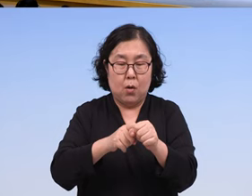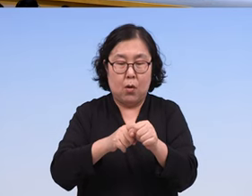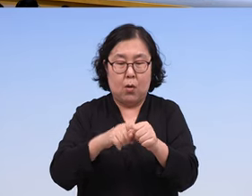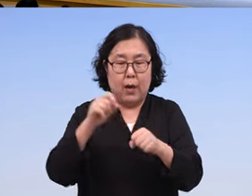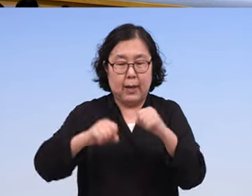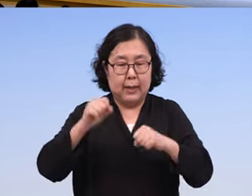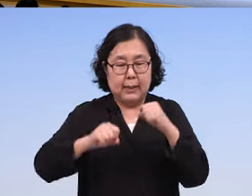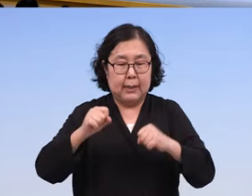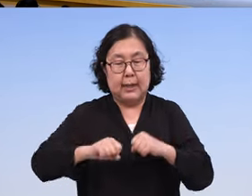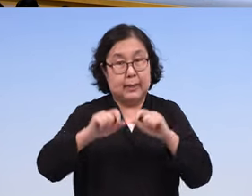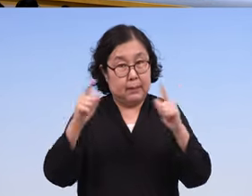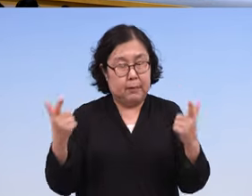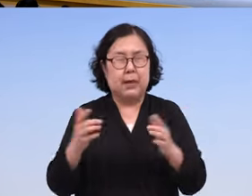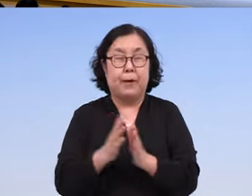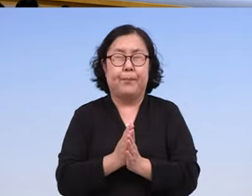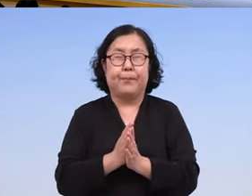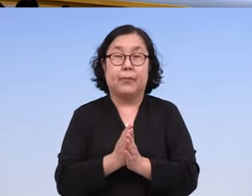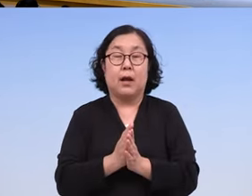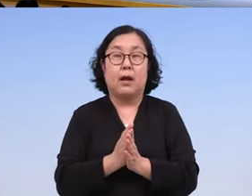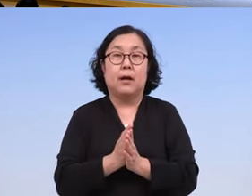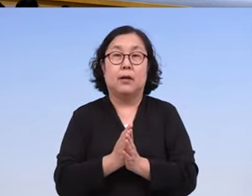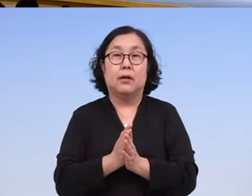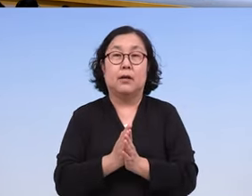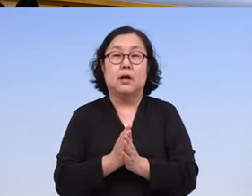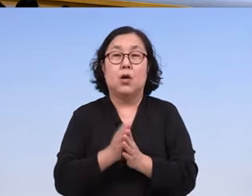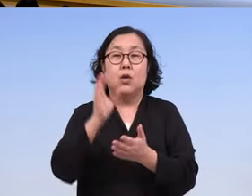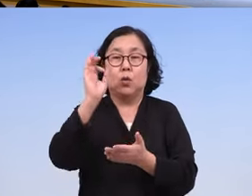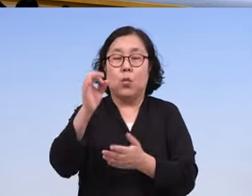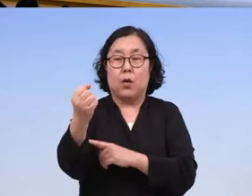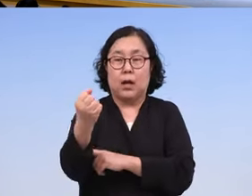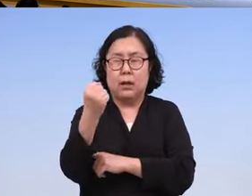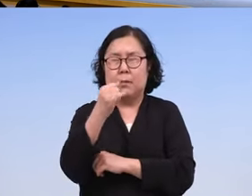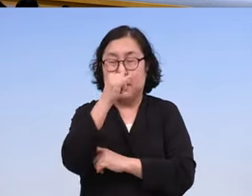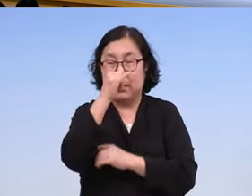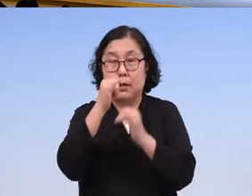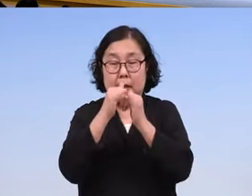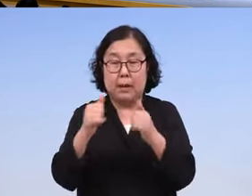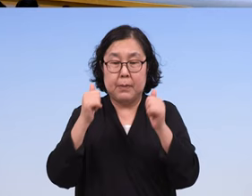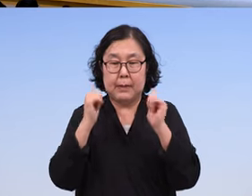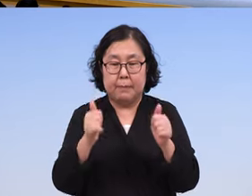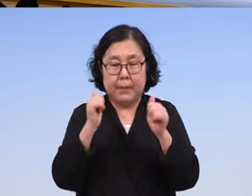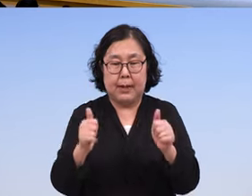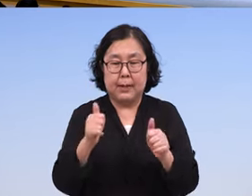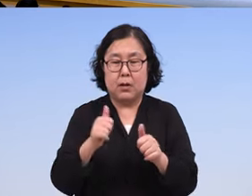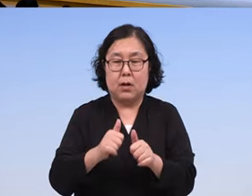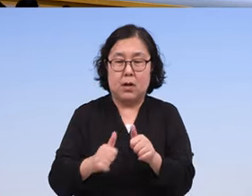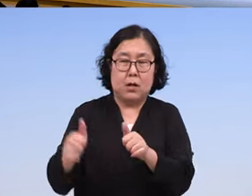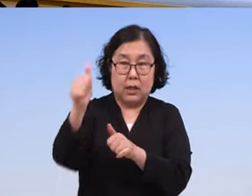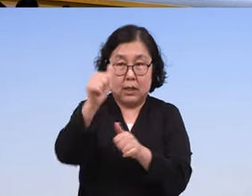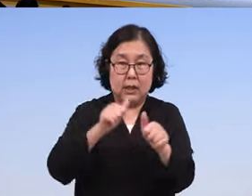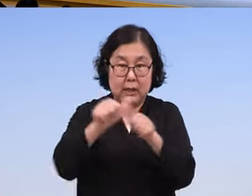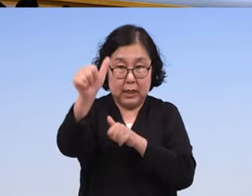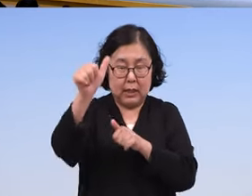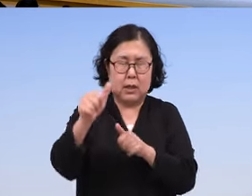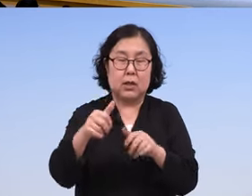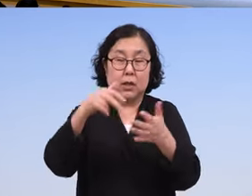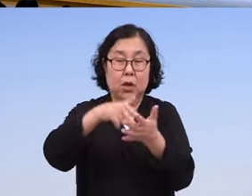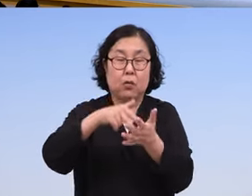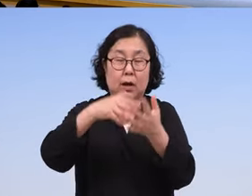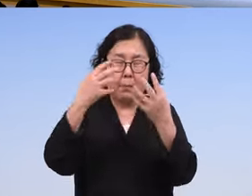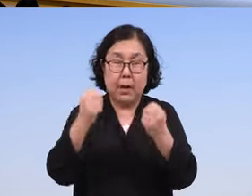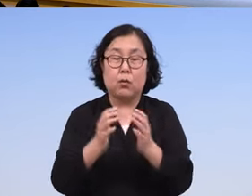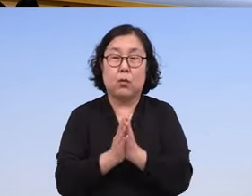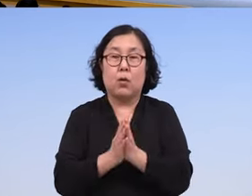실현되지 않는다고 할 수는 없을 것입니다. 그러나 돈과 힘 있는 사람이 재판에서 이기는 경우가 너무나